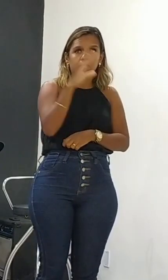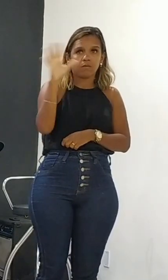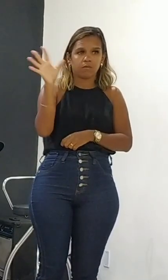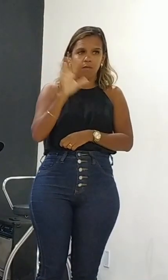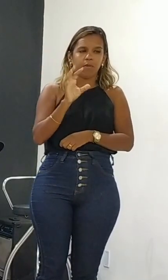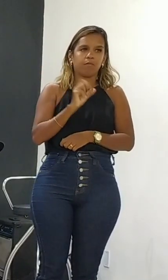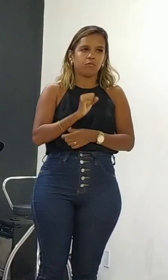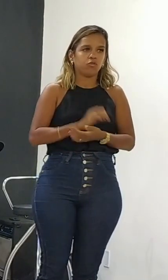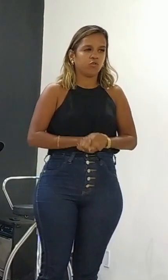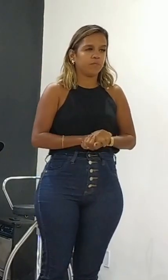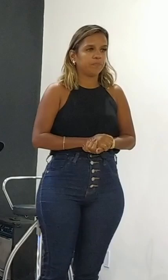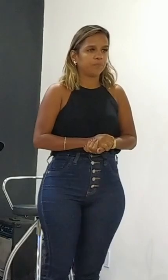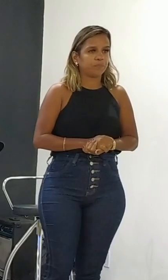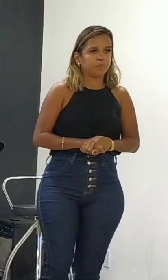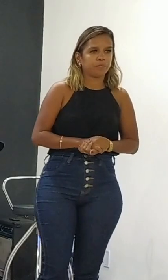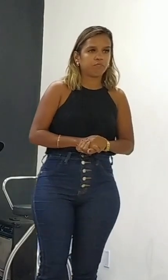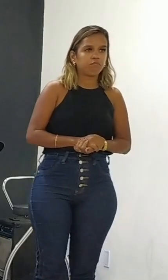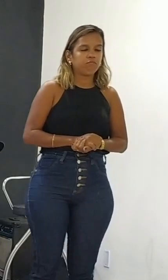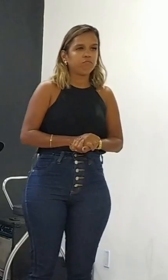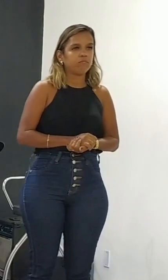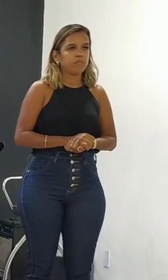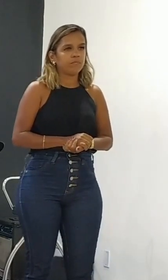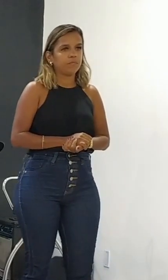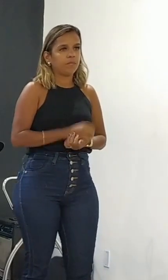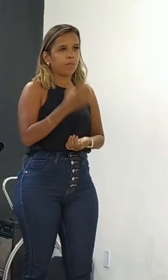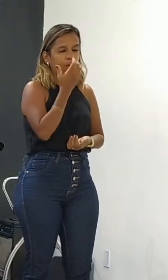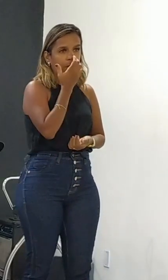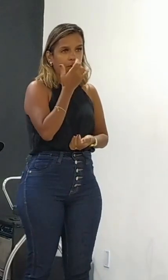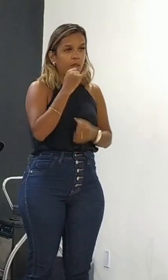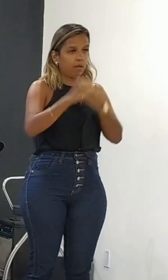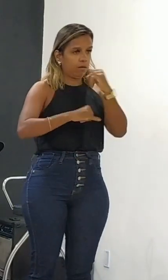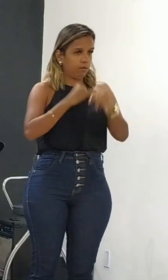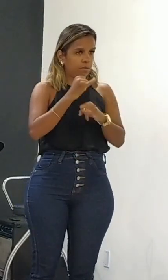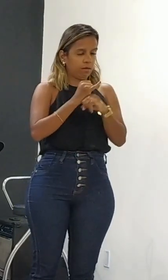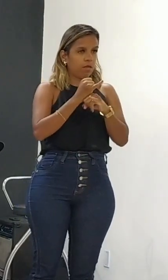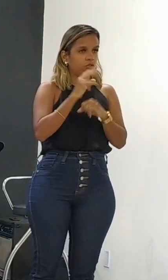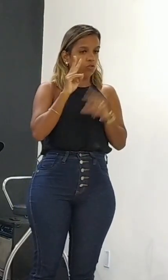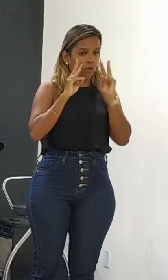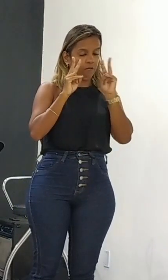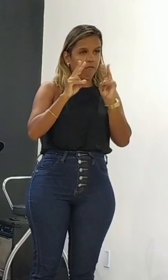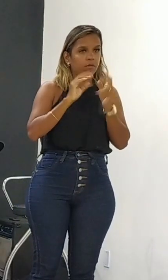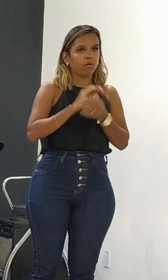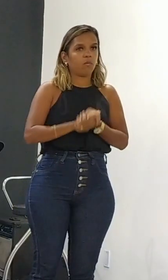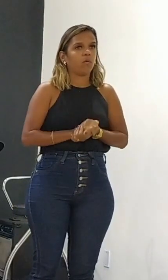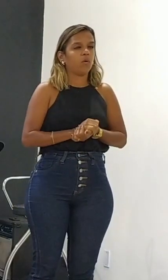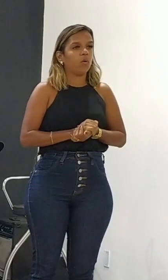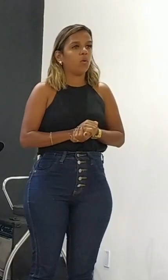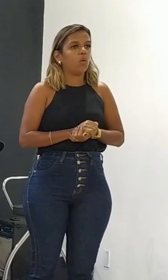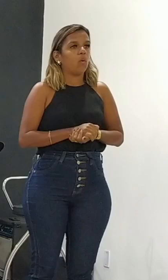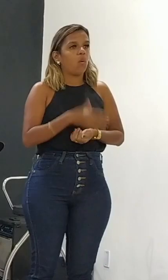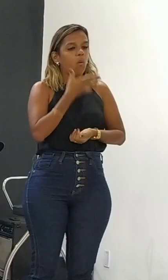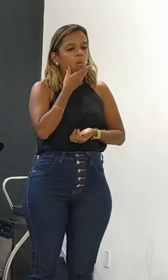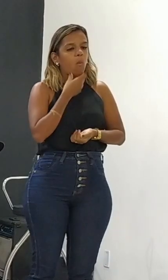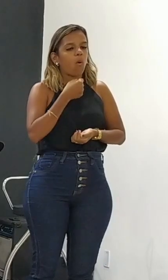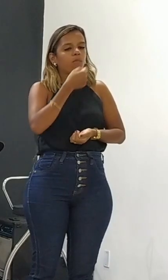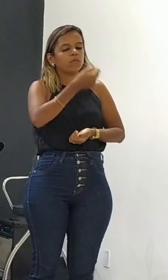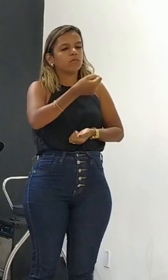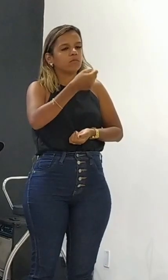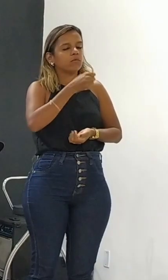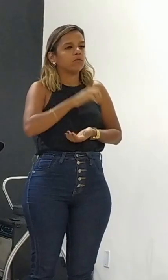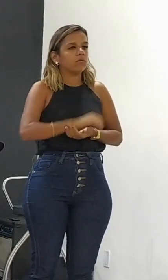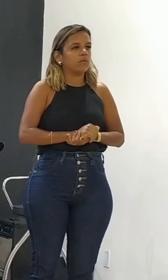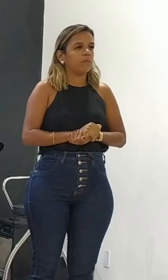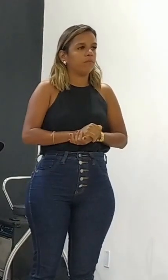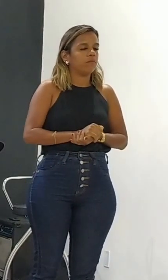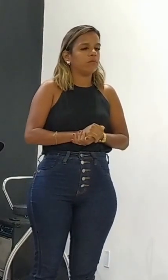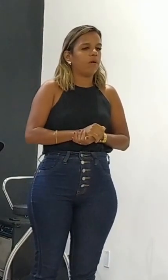vendo aí uma entrevista com um pastor aí na internet, e ele tentando explicar isso lá para o entrevistador, né?